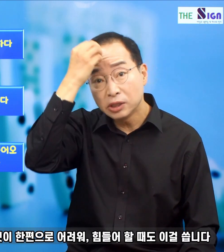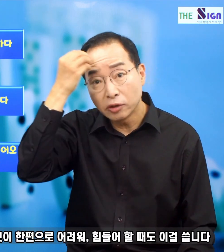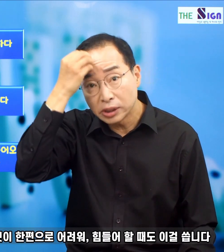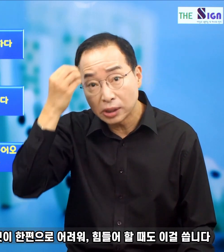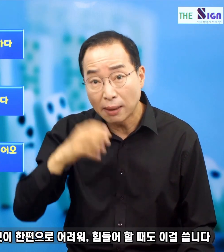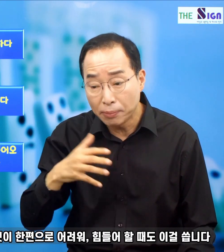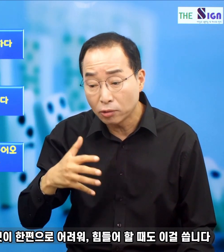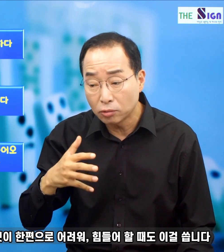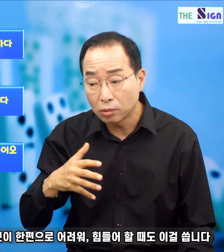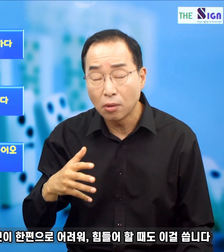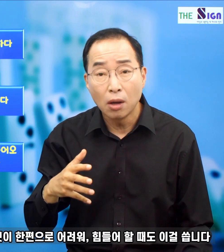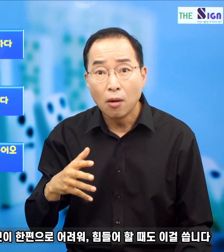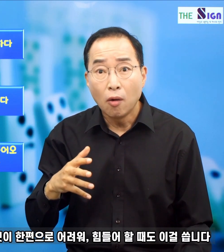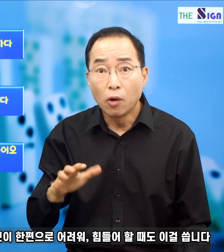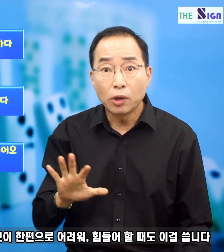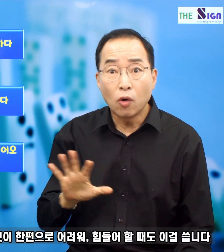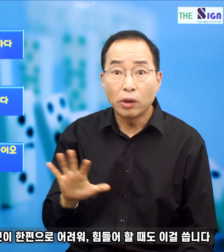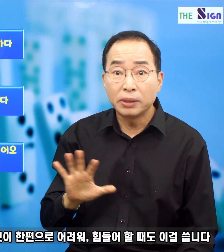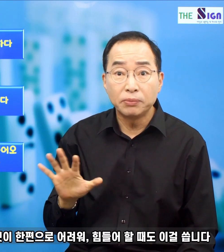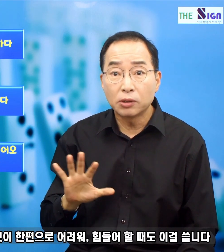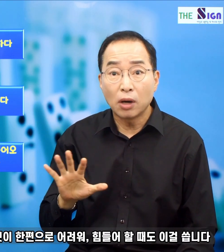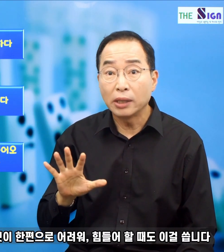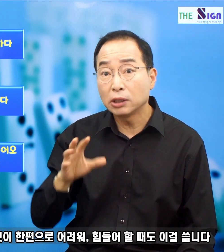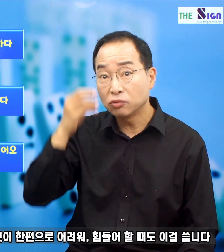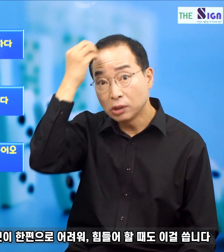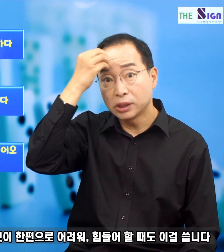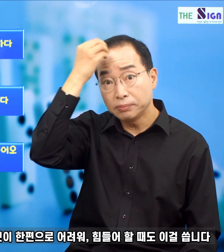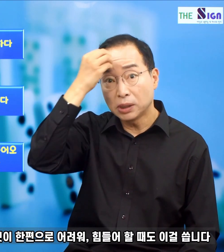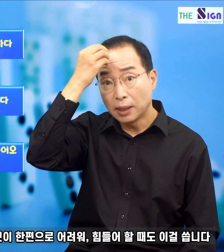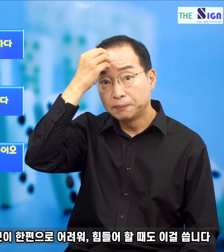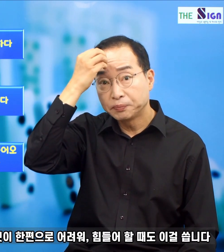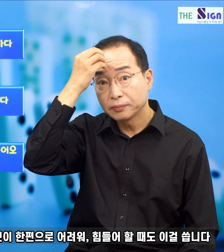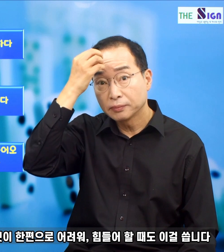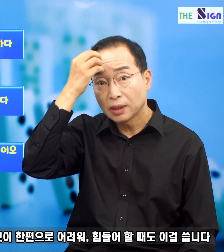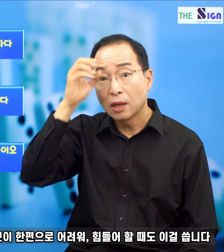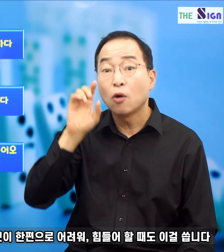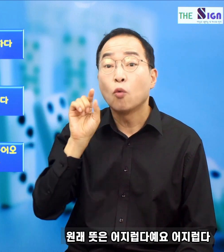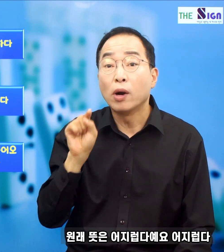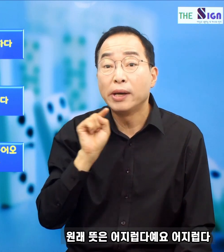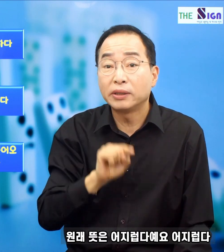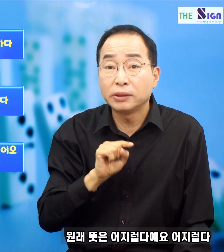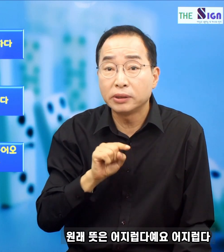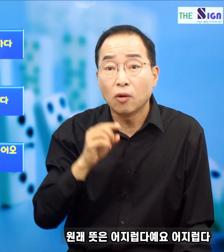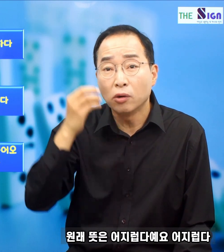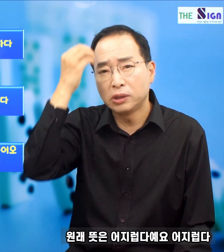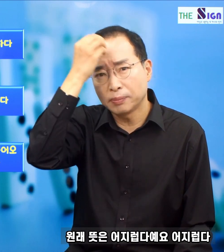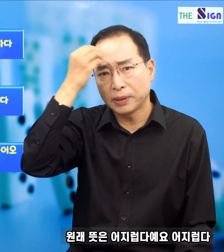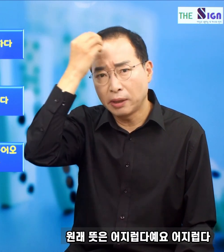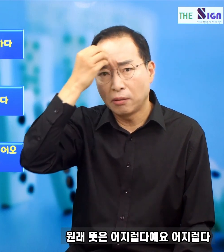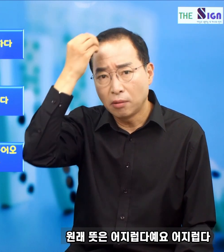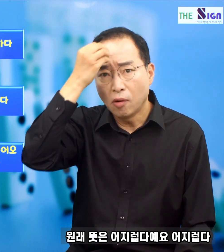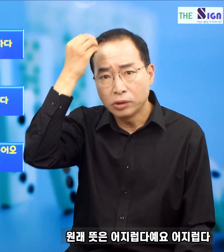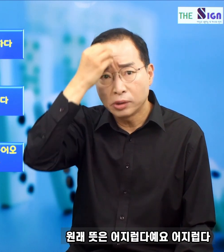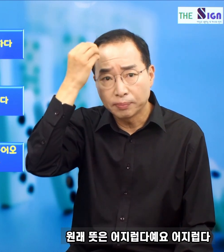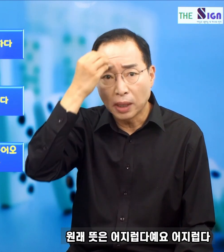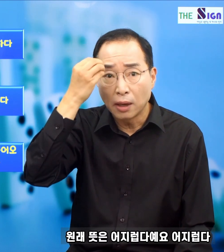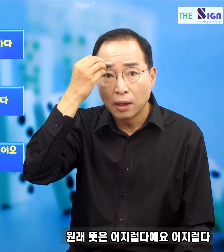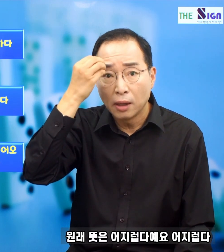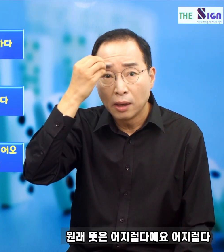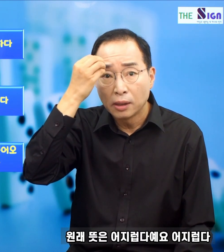이것이 한편으로 어려워, 힘들어 할 때도 이걸 씁니다. 원래 뜻은 어지럽다예요. 어지럽다.